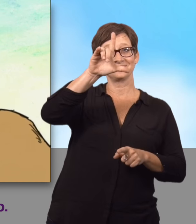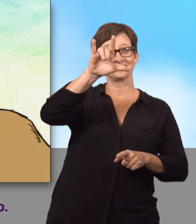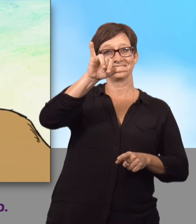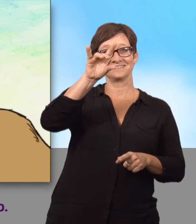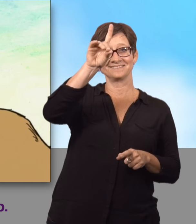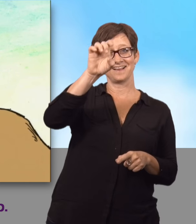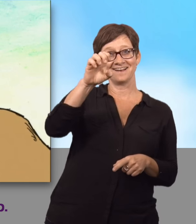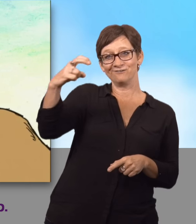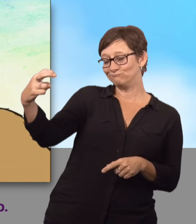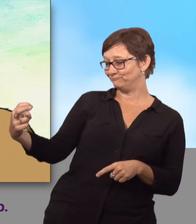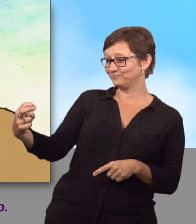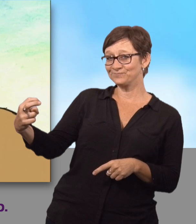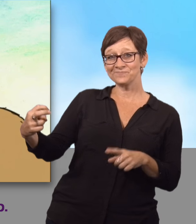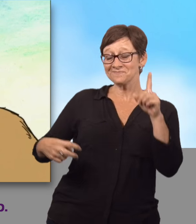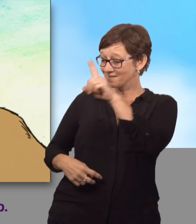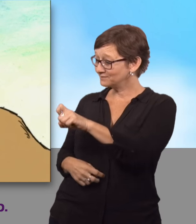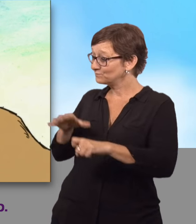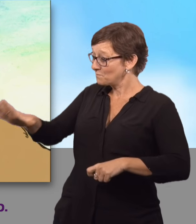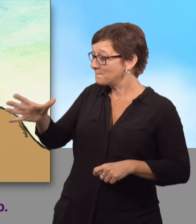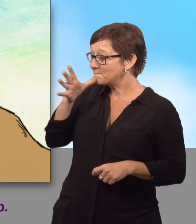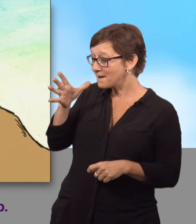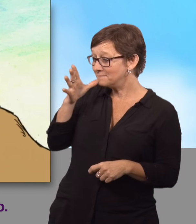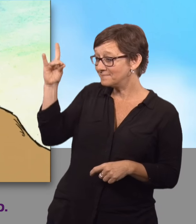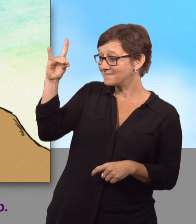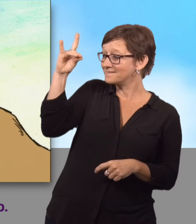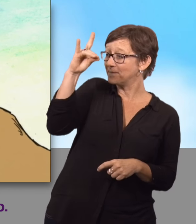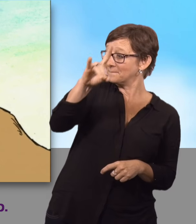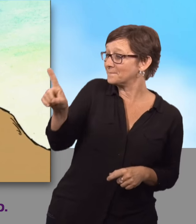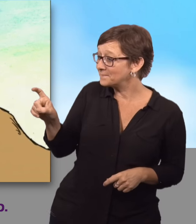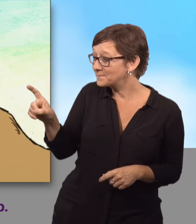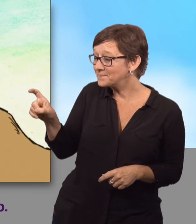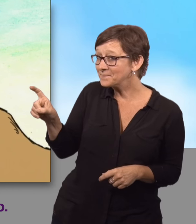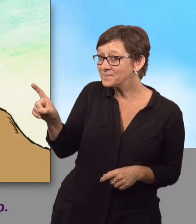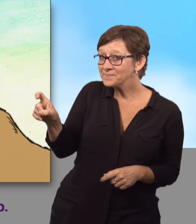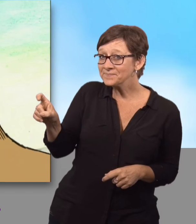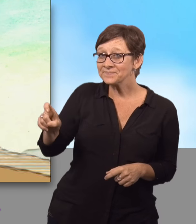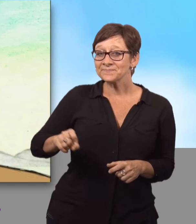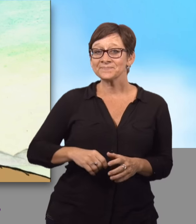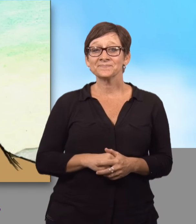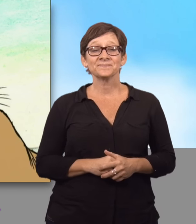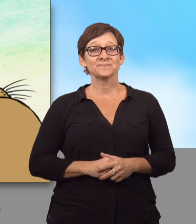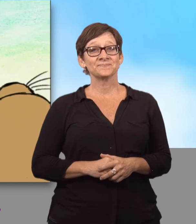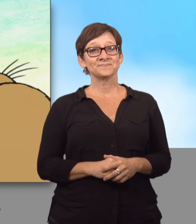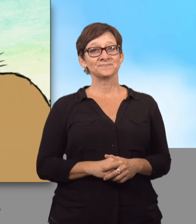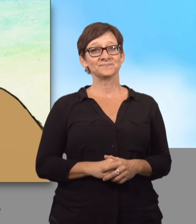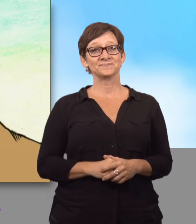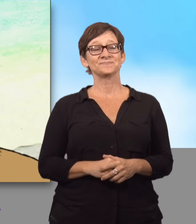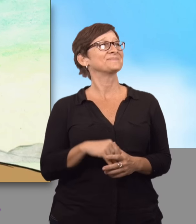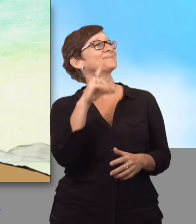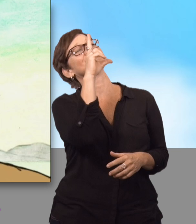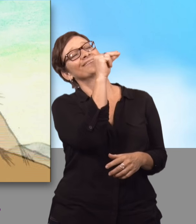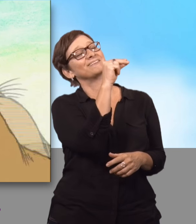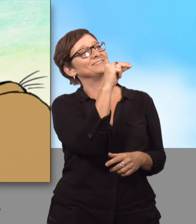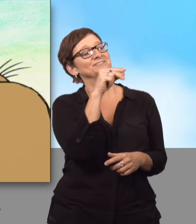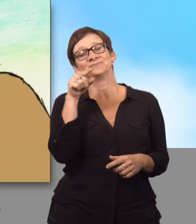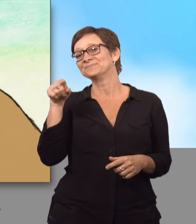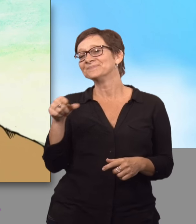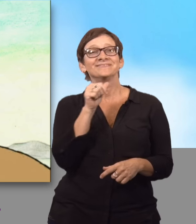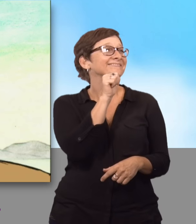¿Tu mamá es una llama? Le pregunté a mi amigo Lucero. No, no lo es, contestó